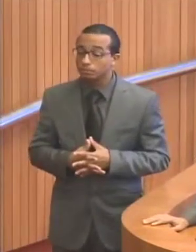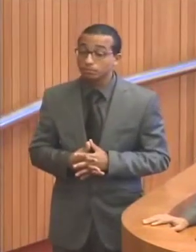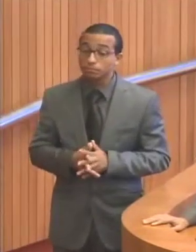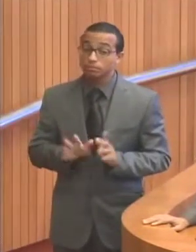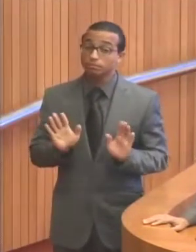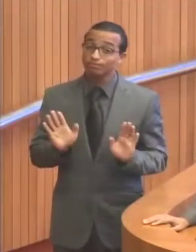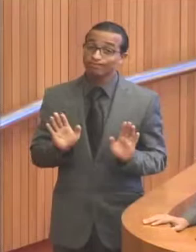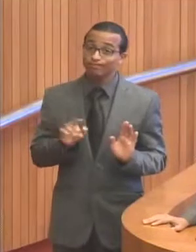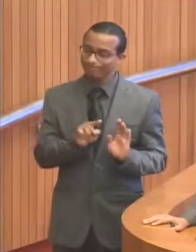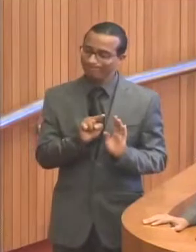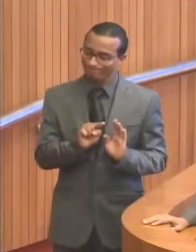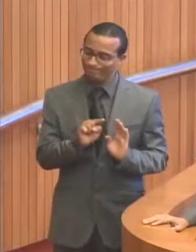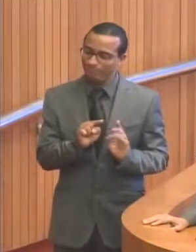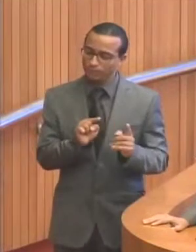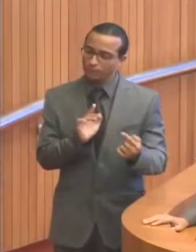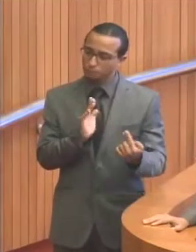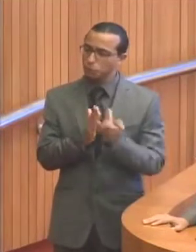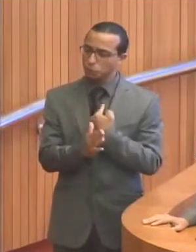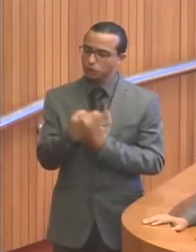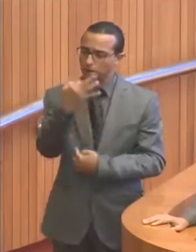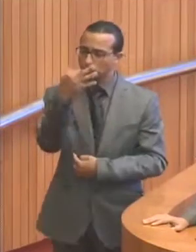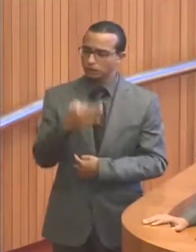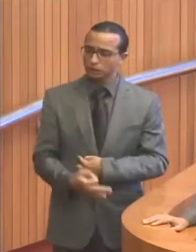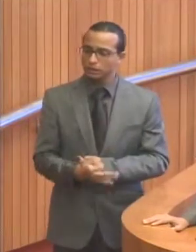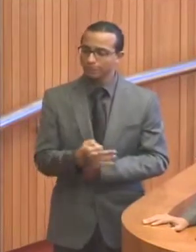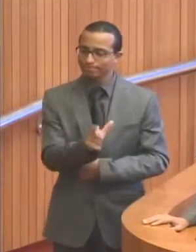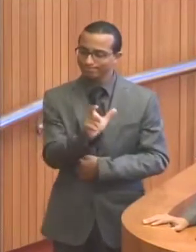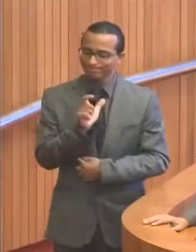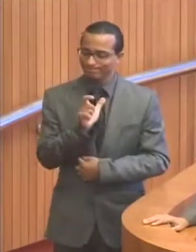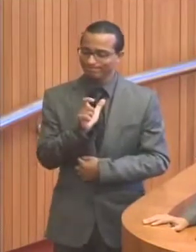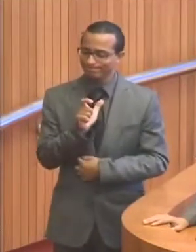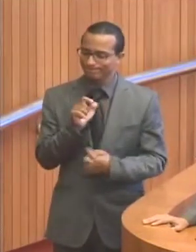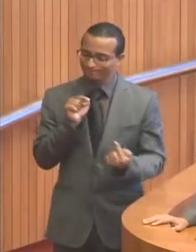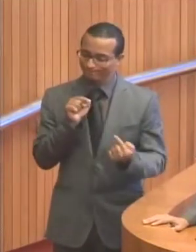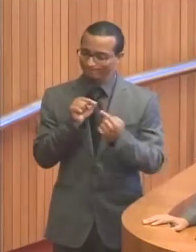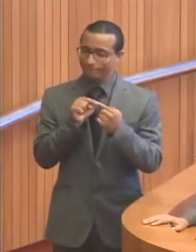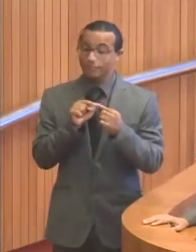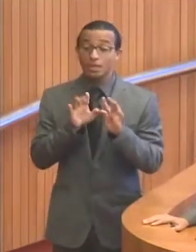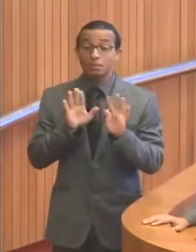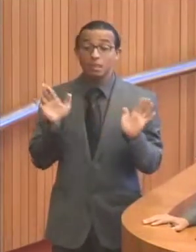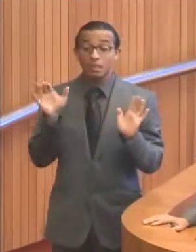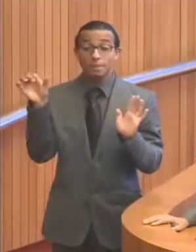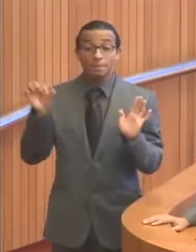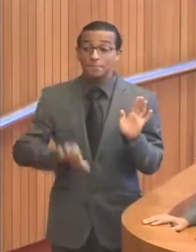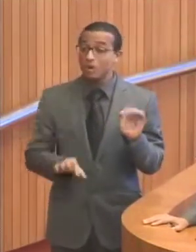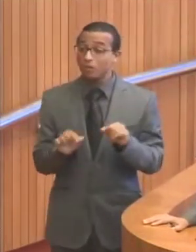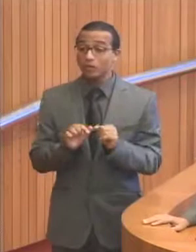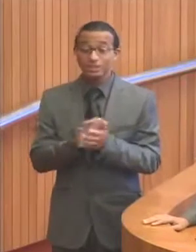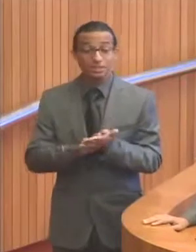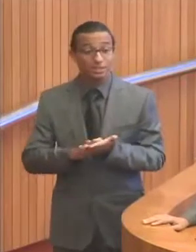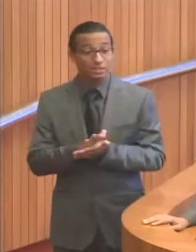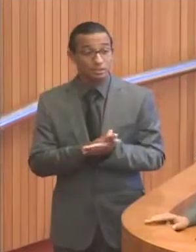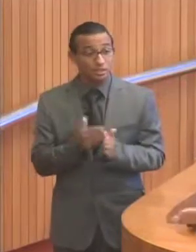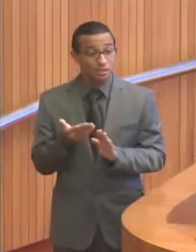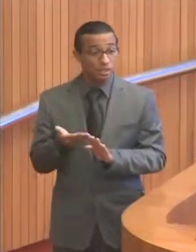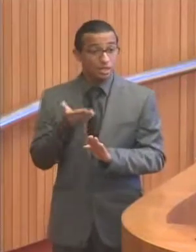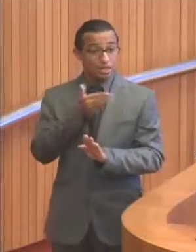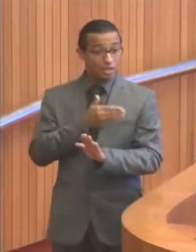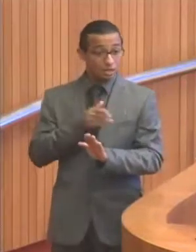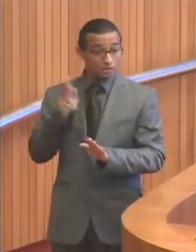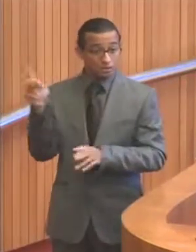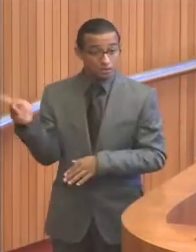essa pergunta é extremamente pertinente. Mas pior do que não fazer nada antes